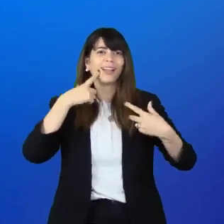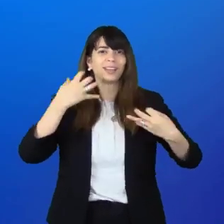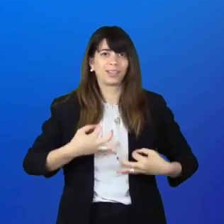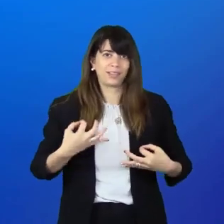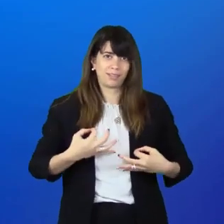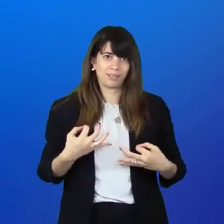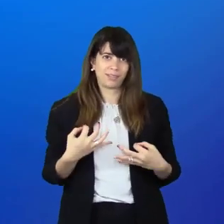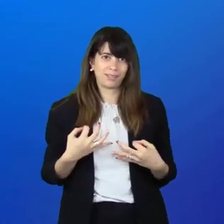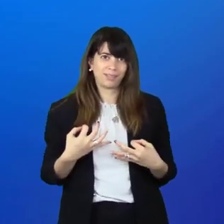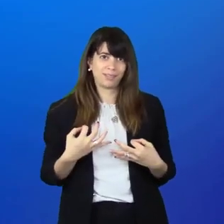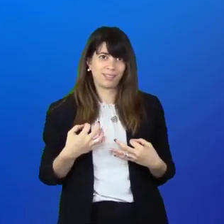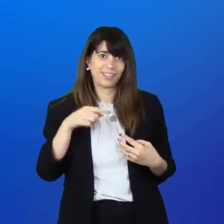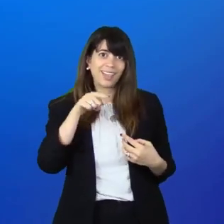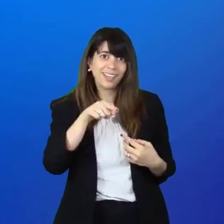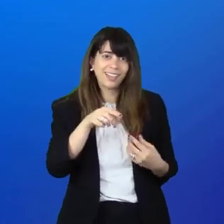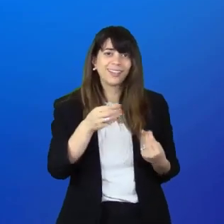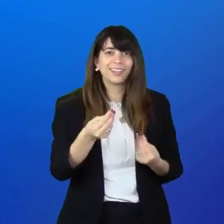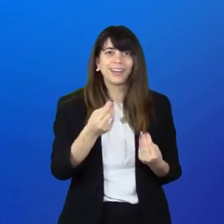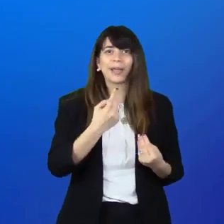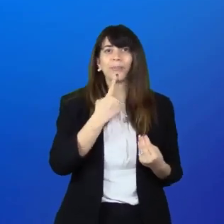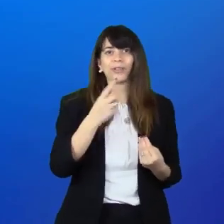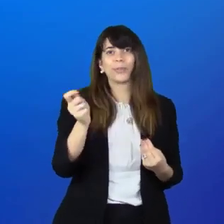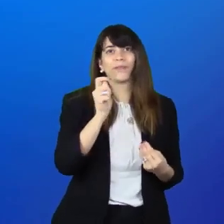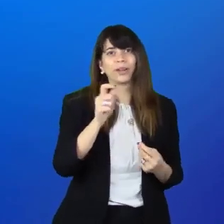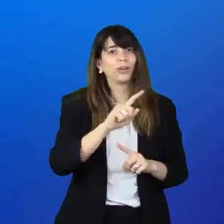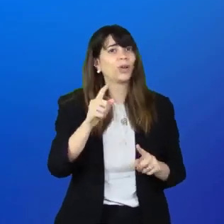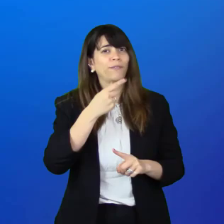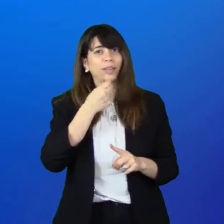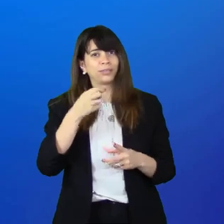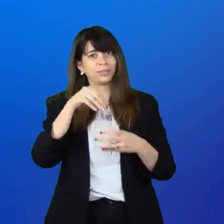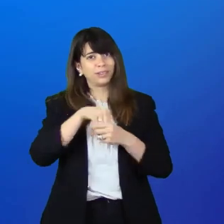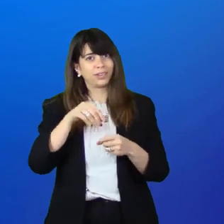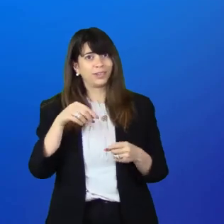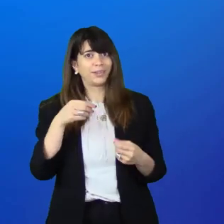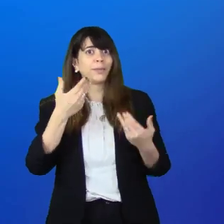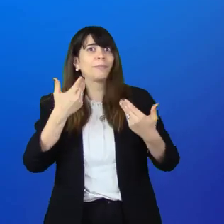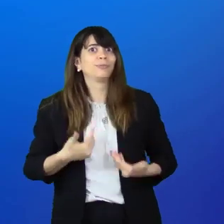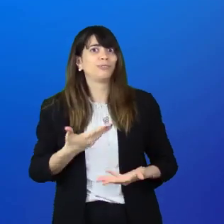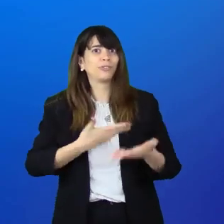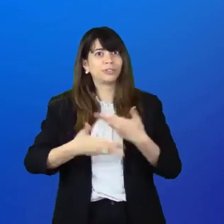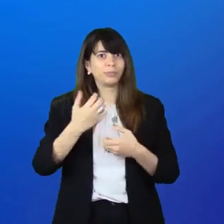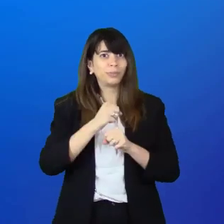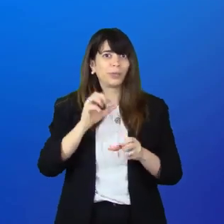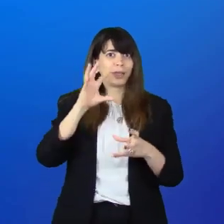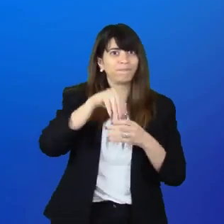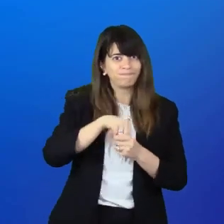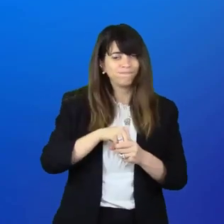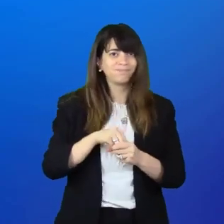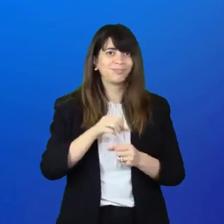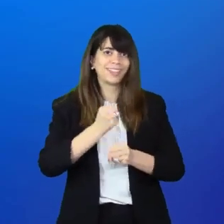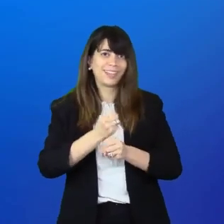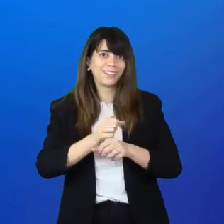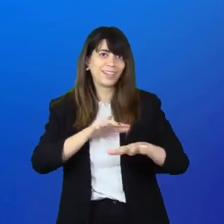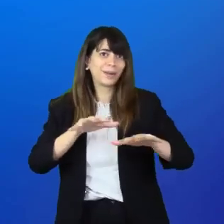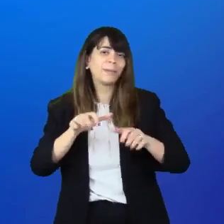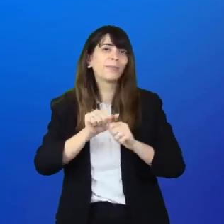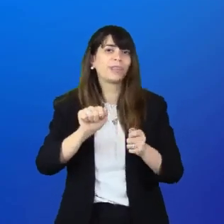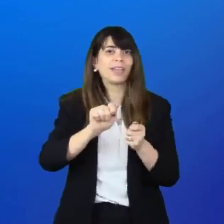cambiar esta realidad. La política pública no es sencillo trabajar siendo una persona con discapacidad, desde el